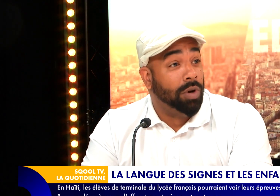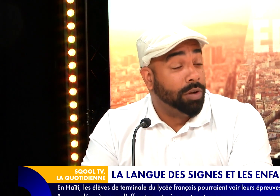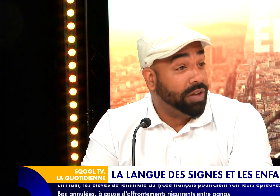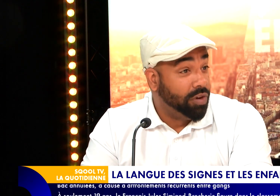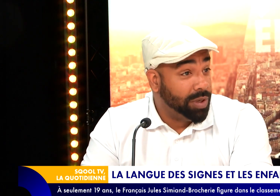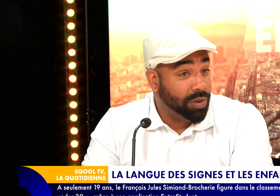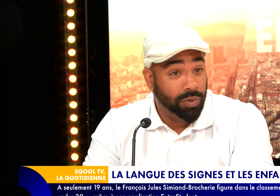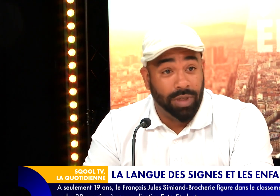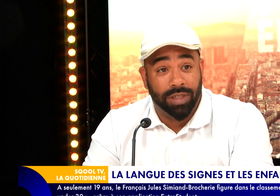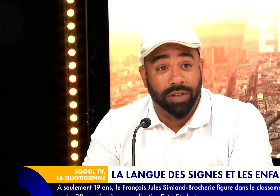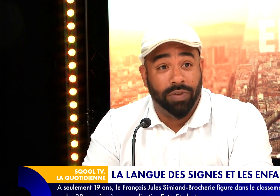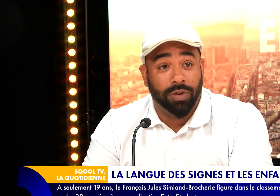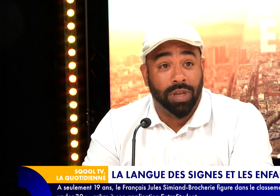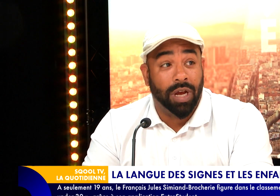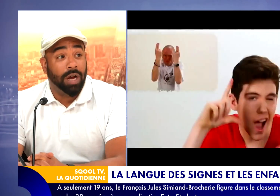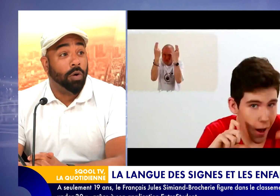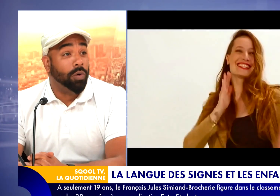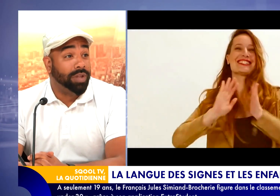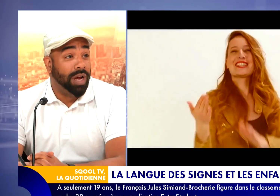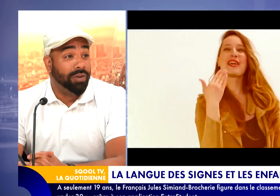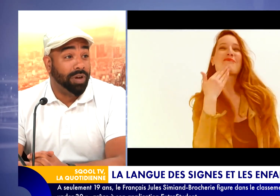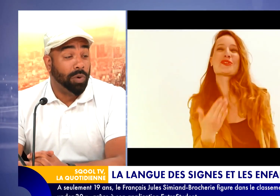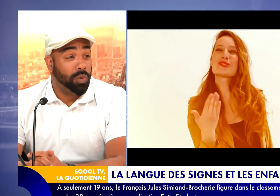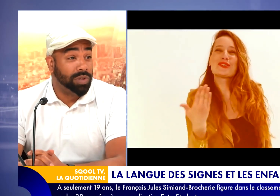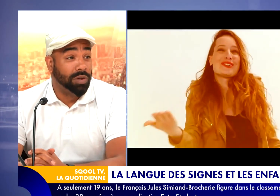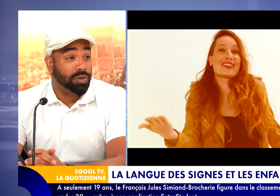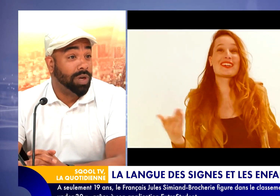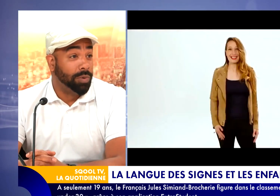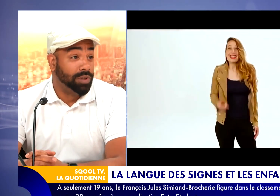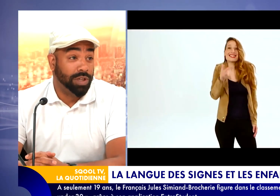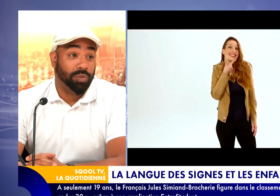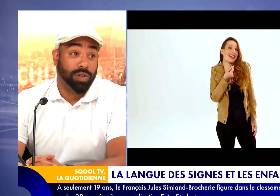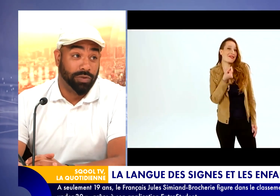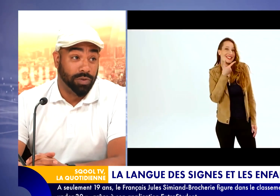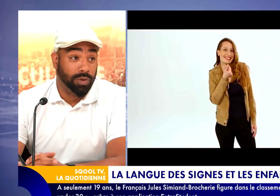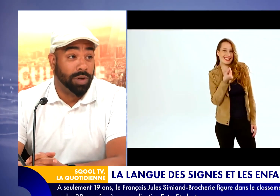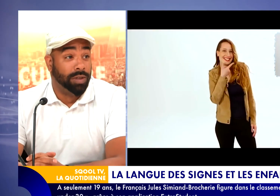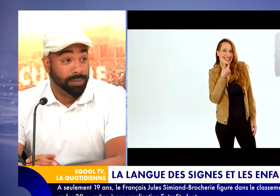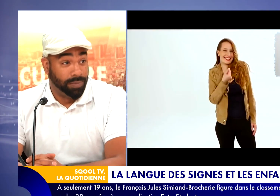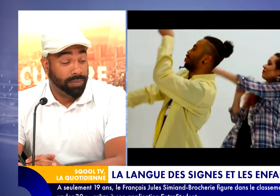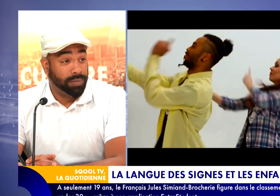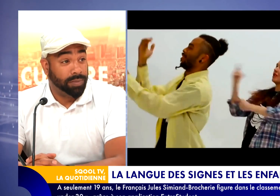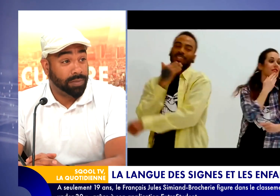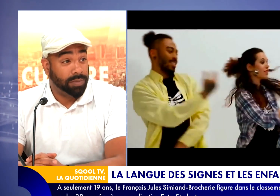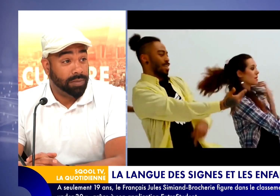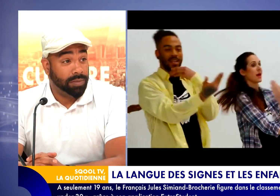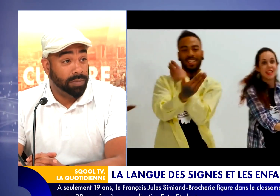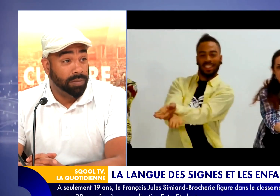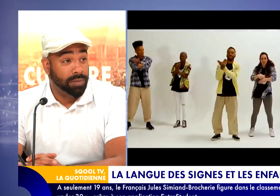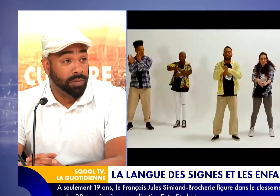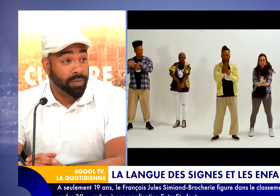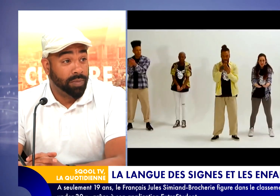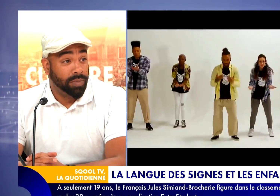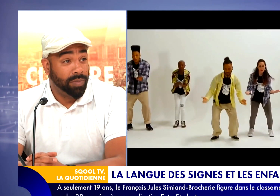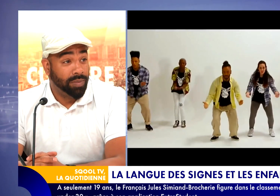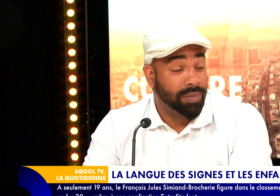alors d'information, et ce qui fait qu'il y a un retard vraiment conséquent sur l'apprentissage pour les enfants sourds. Langue, et vous en avez fait une chanson qui a longtemps été